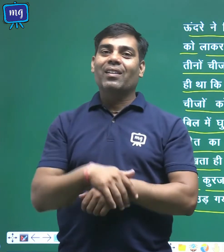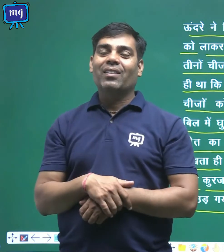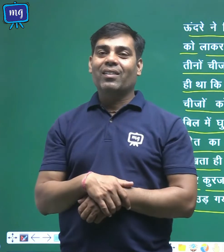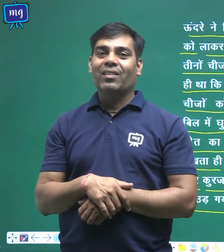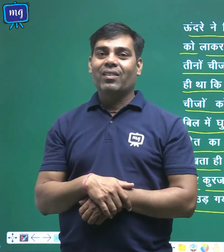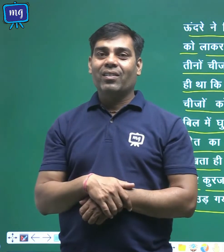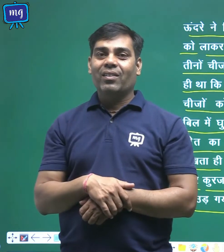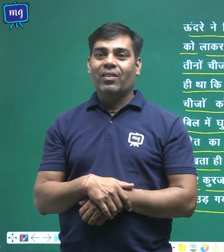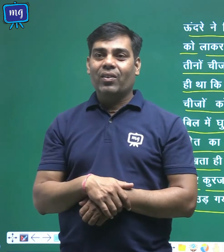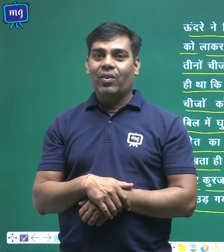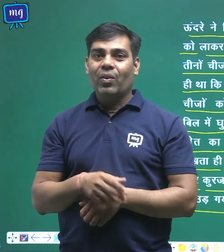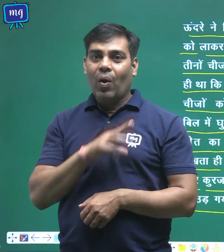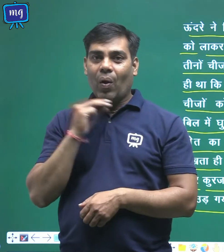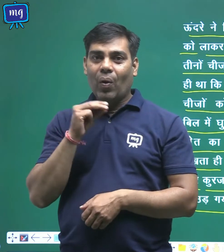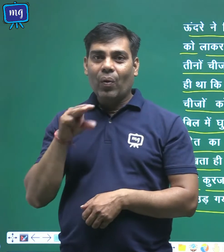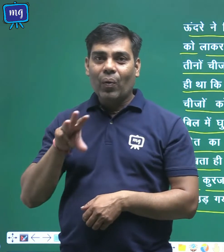और उंदरे ने